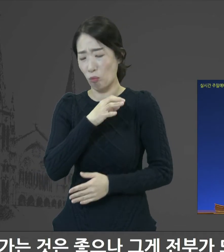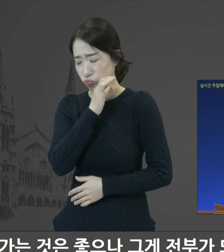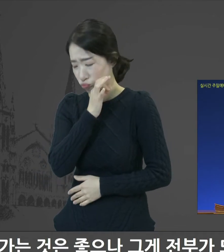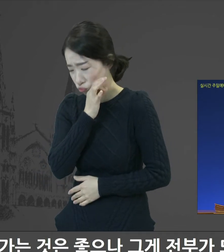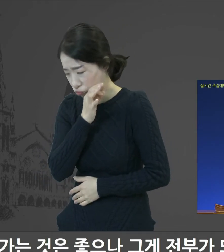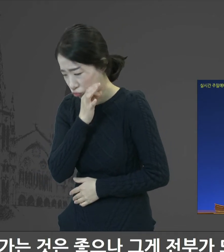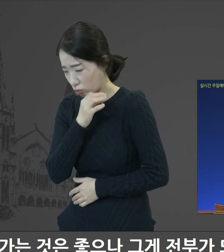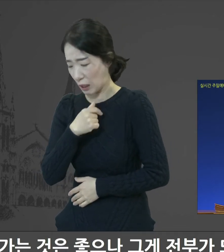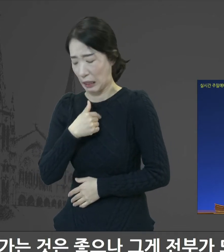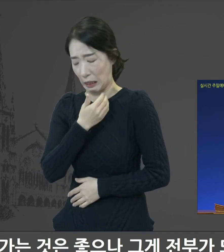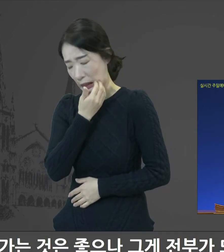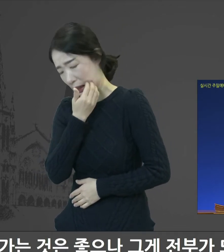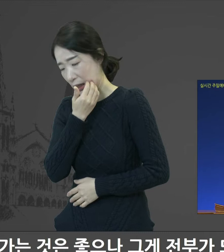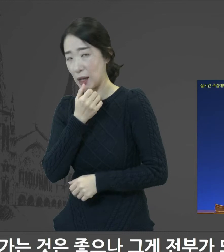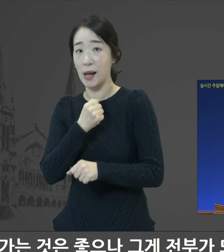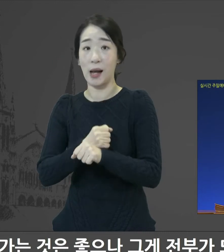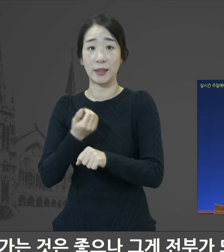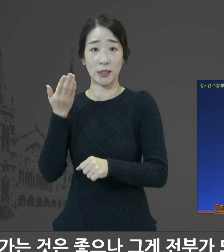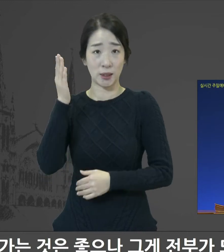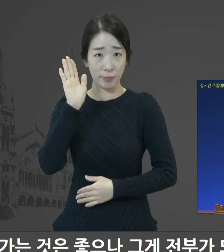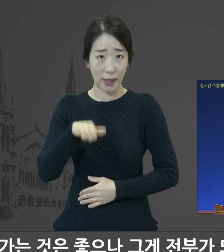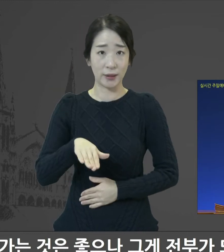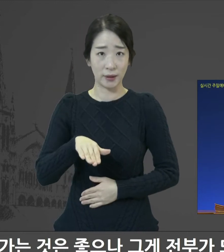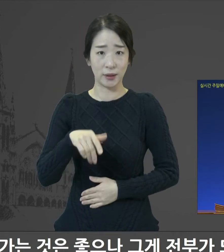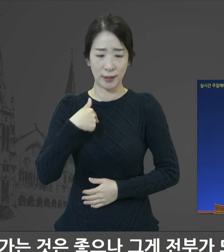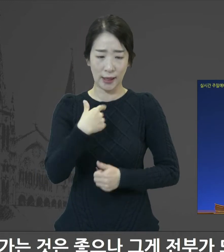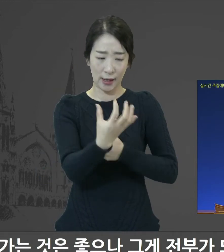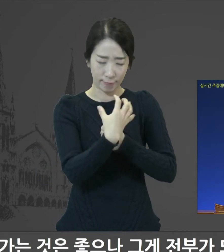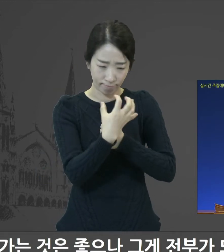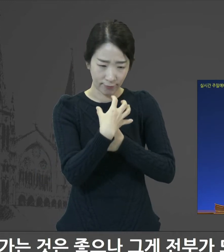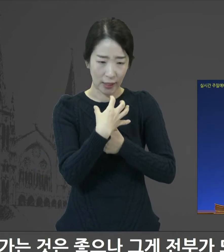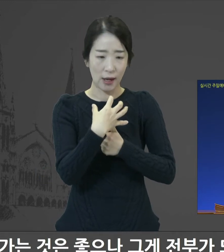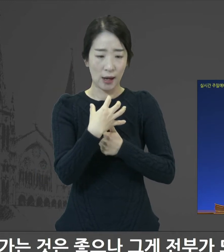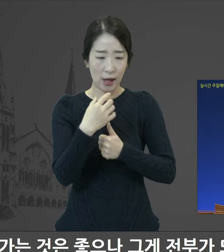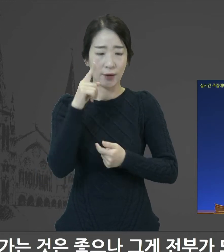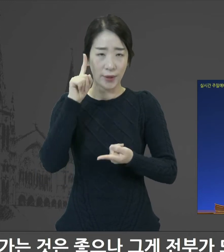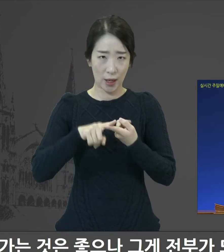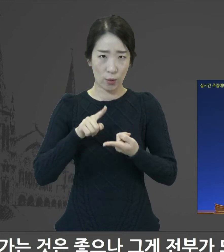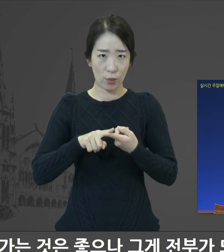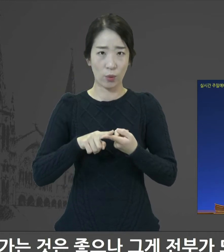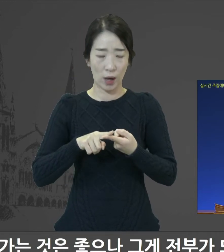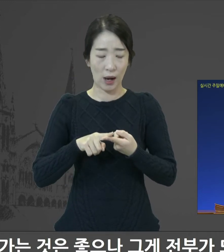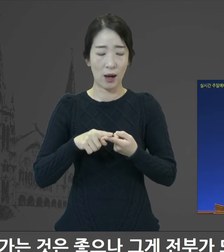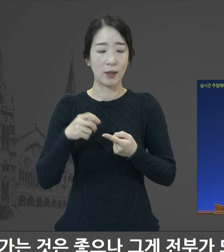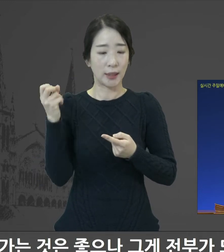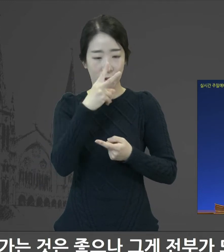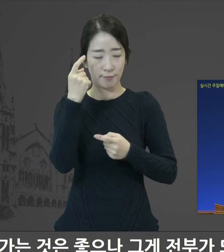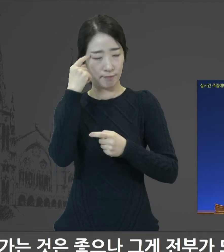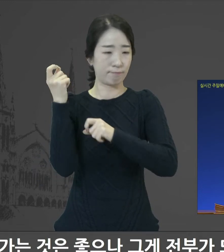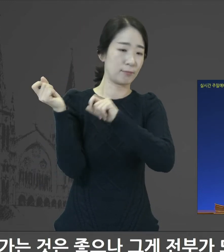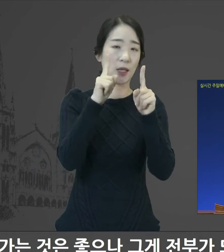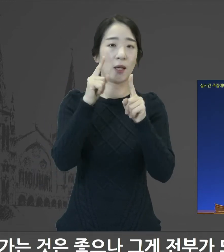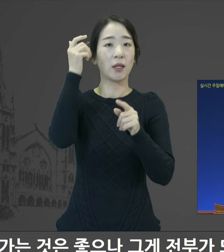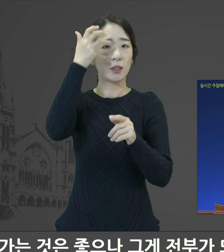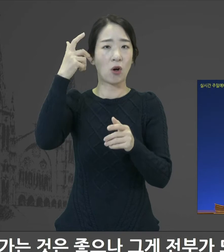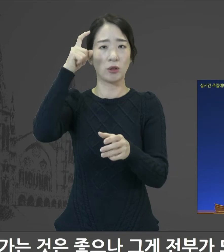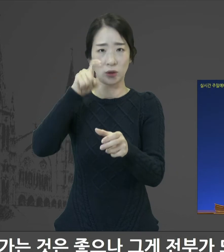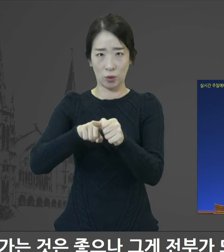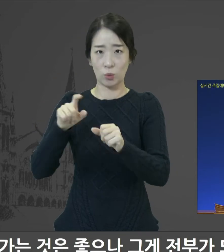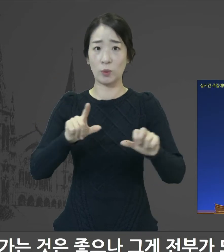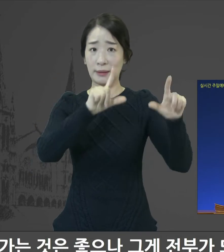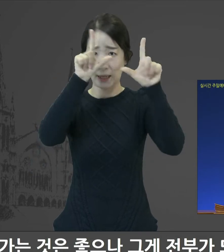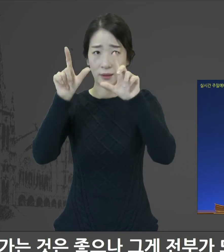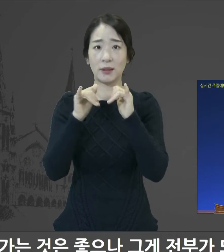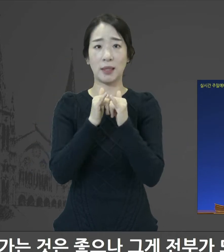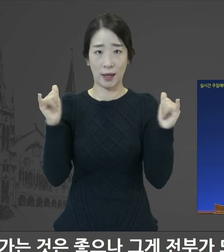참 어처구니도 없지만 그 책망을 받는 자가 영적으로 사는 자인 줄로 믿으시기 바랍니다.